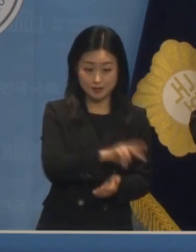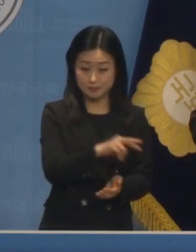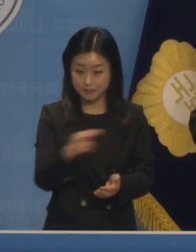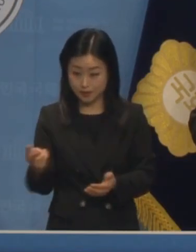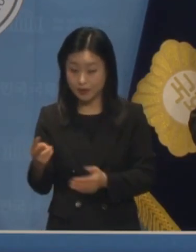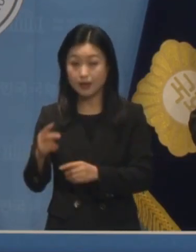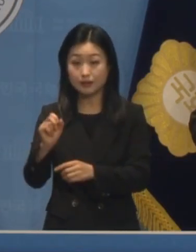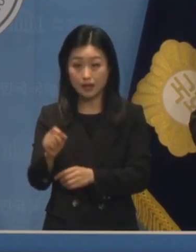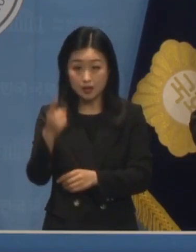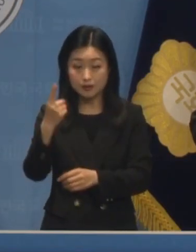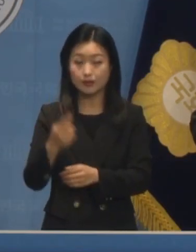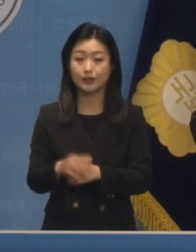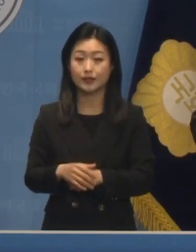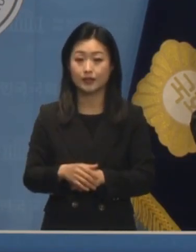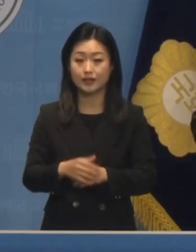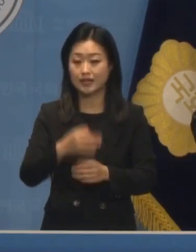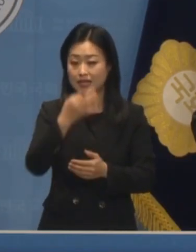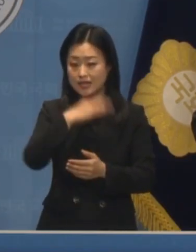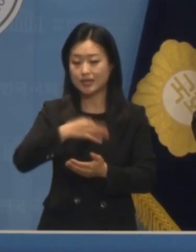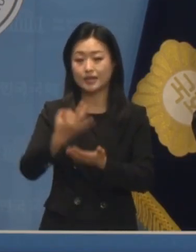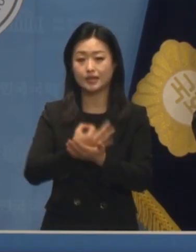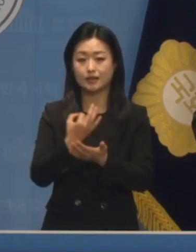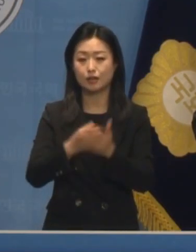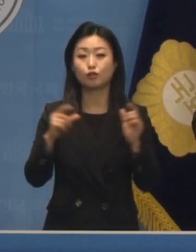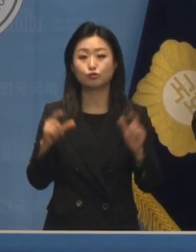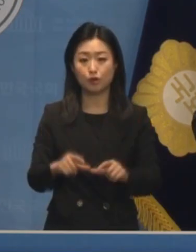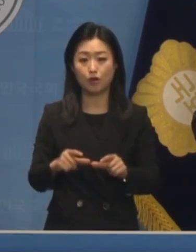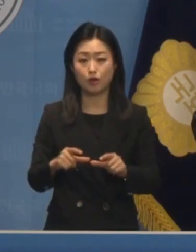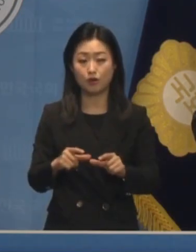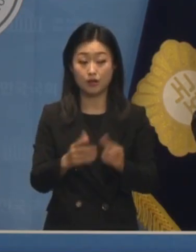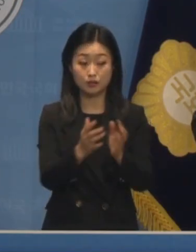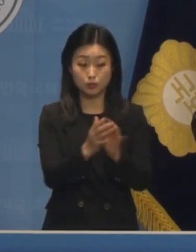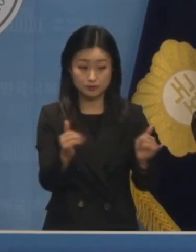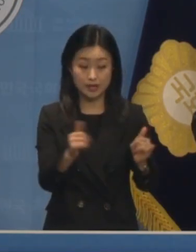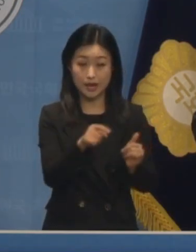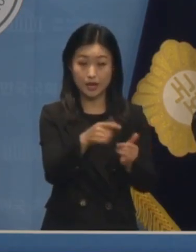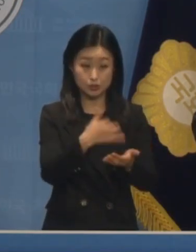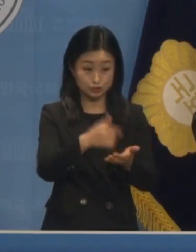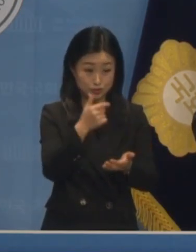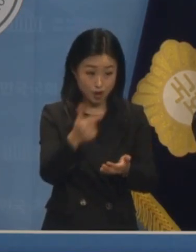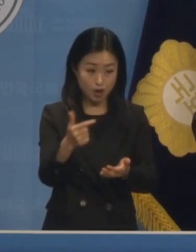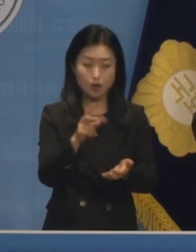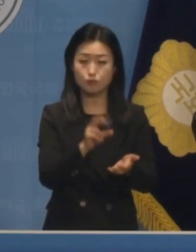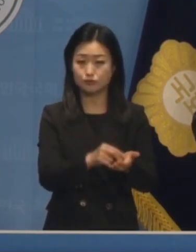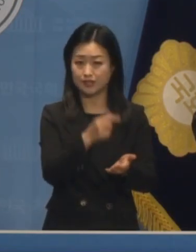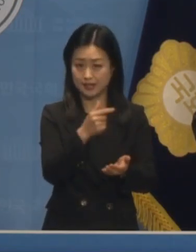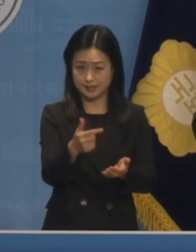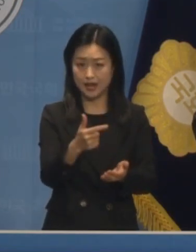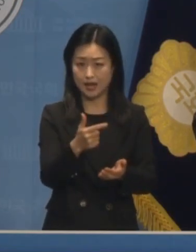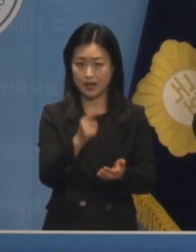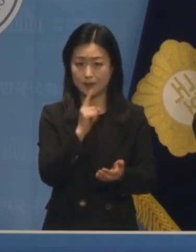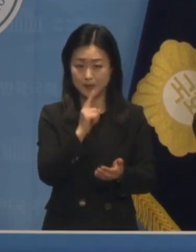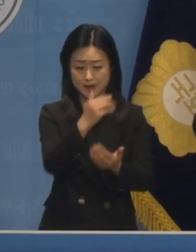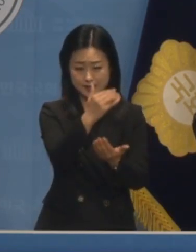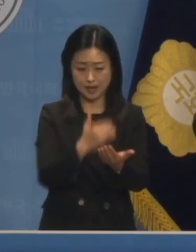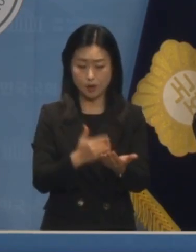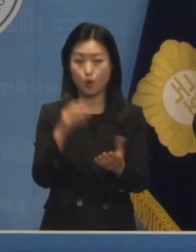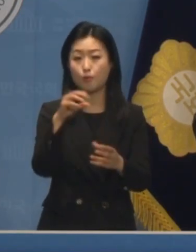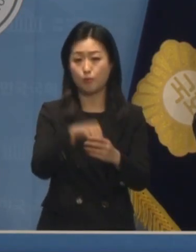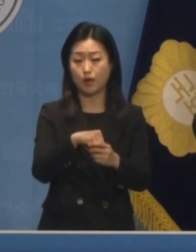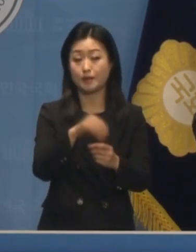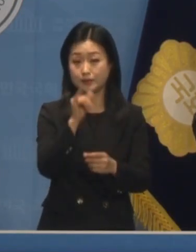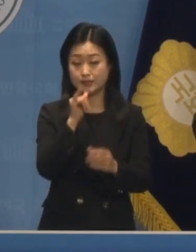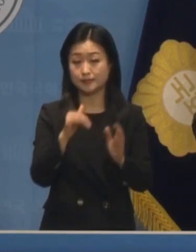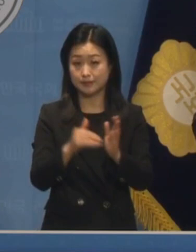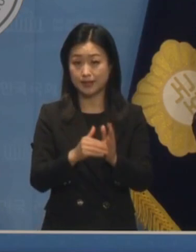수익이 저하되었고 노동조합을 경영상의 스크라 평가하며 반노동자적인 내용을 포함하고